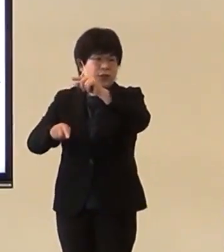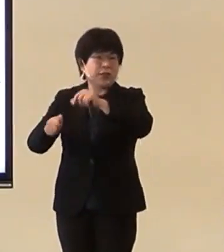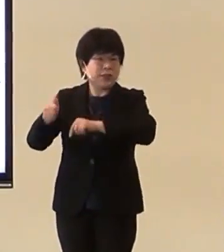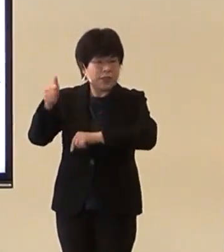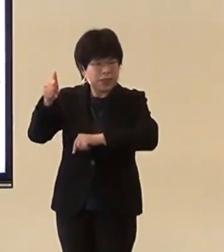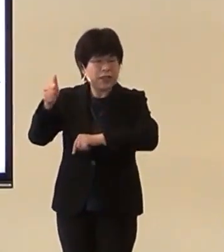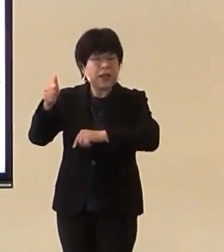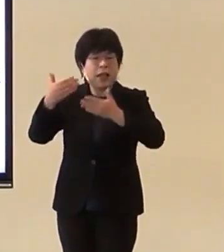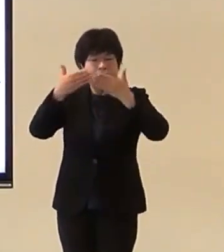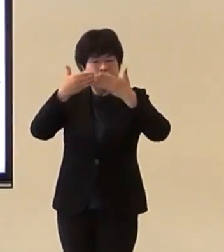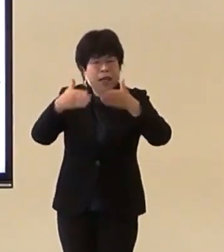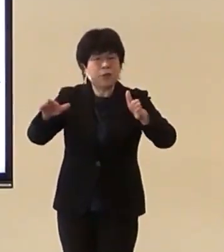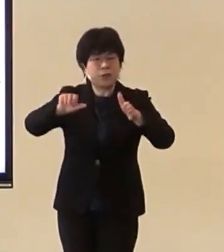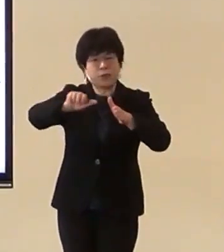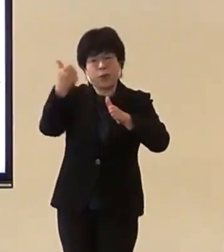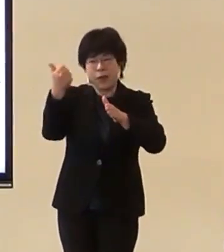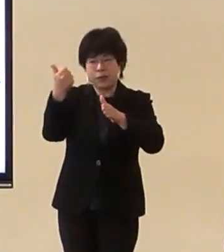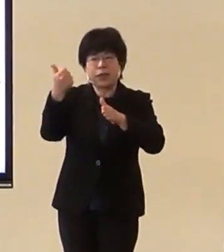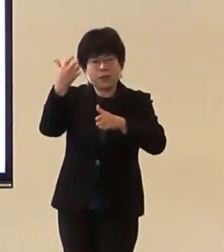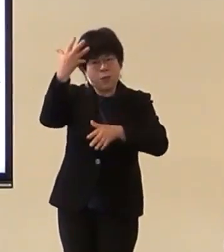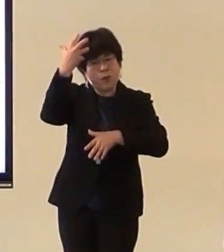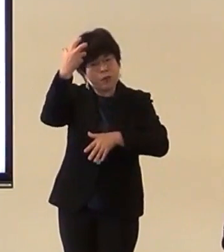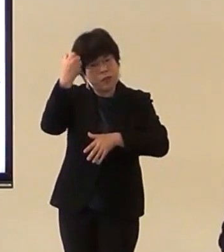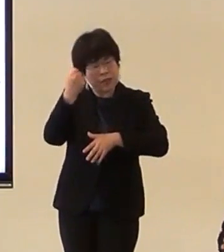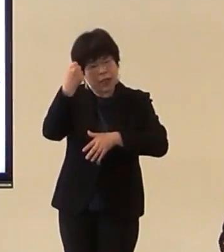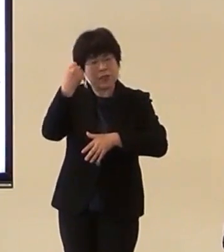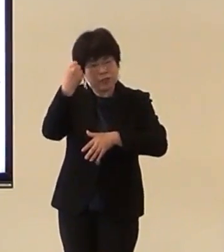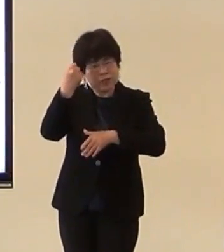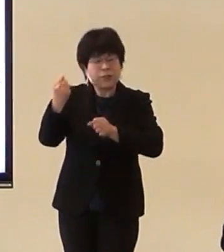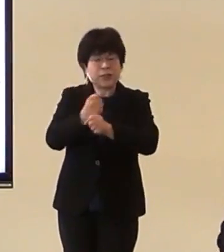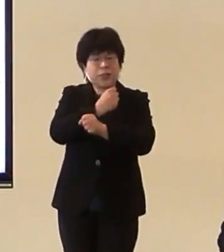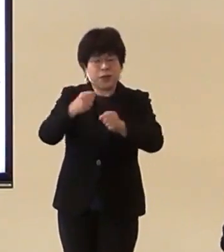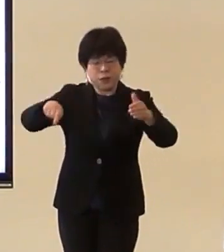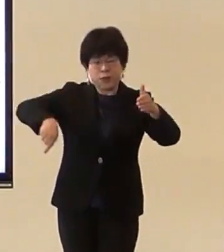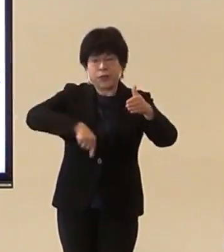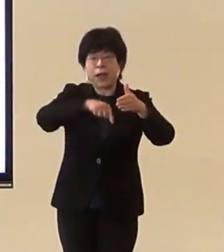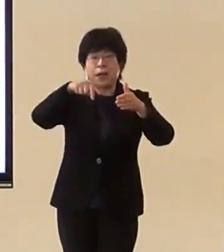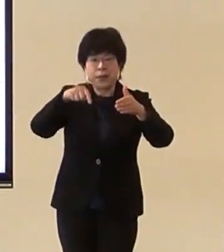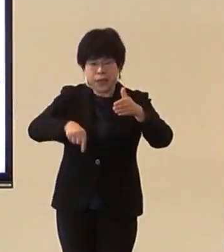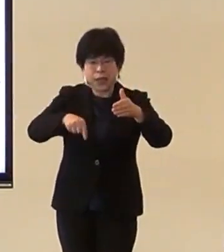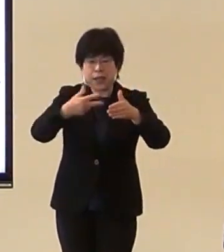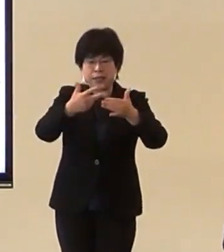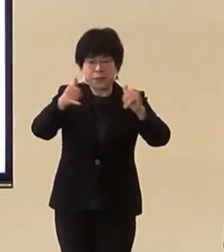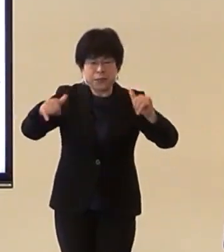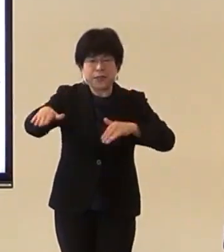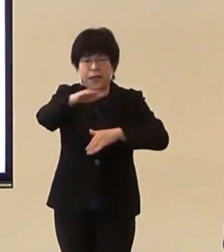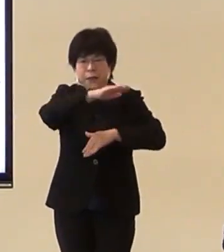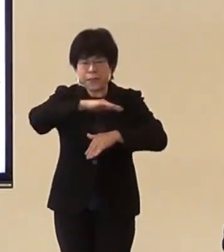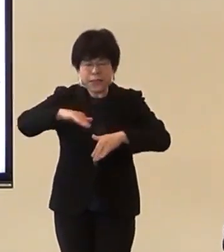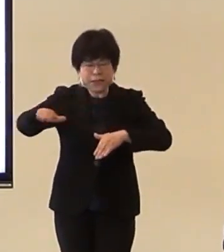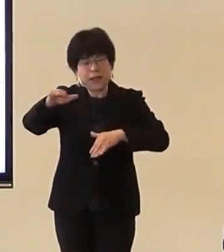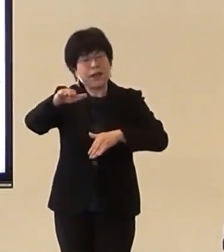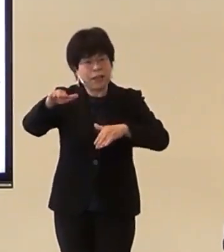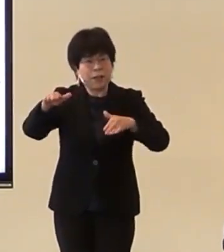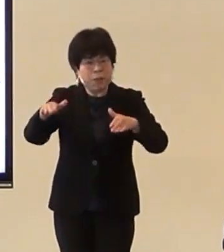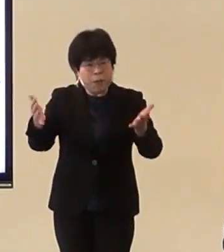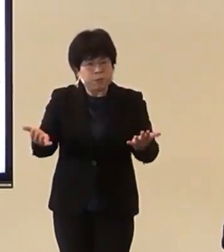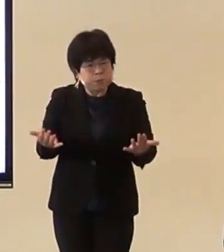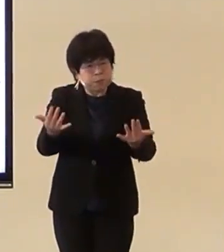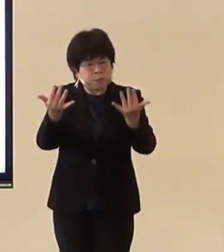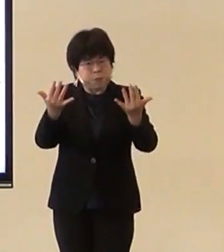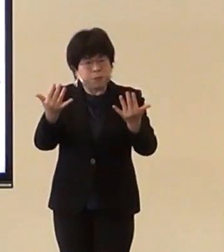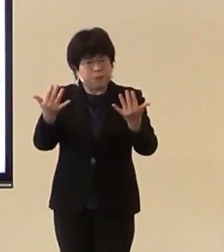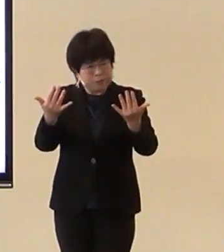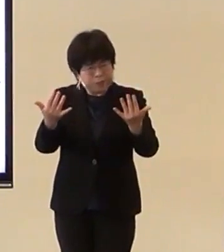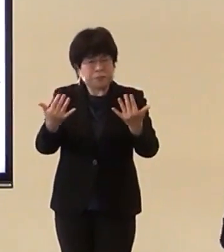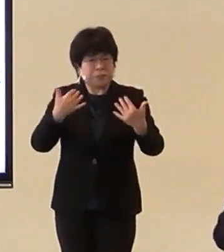その中ではですね、開府500年の記念事業の中でいろんなことで市民が盛り上がってやって、ここは、ある面ではですね、皆さん